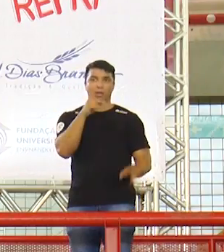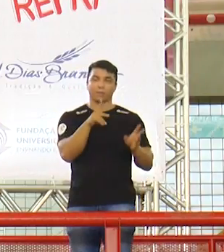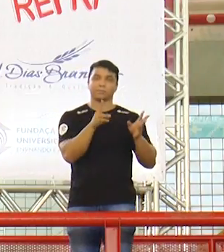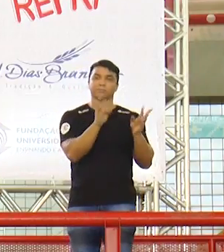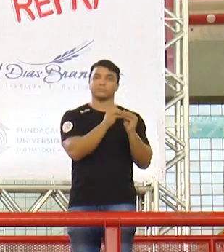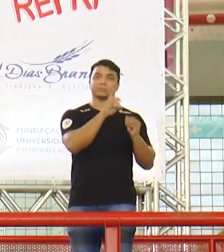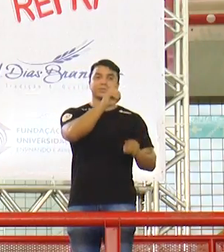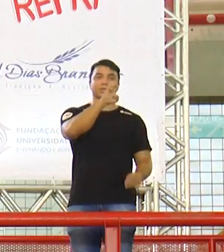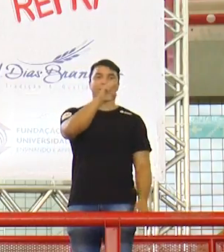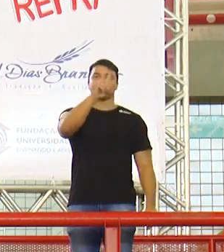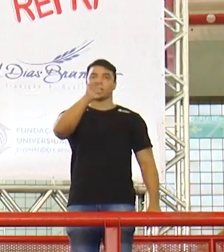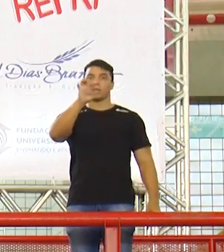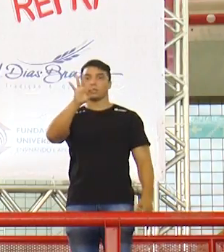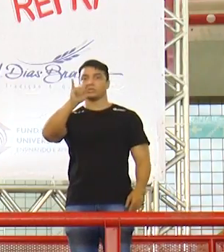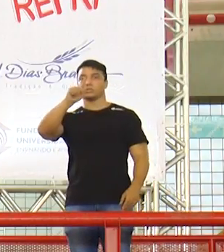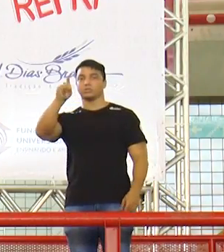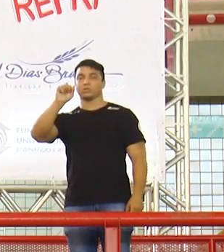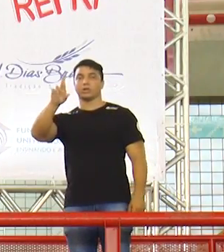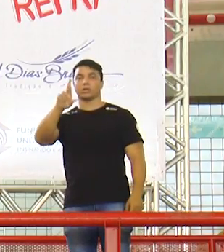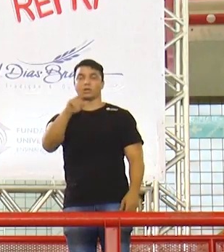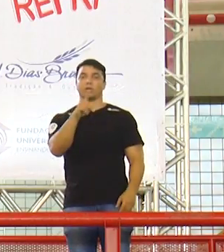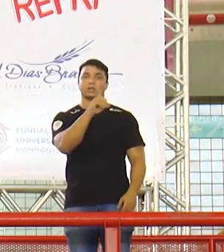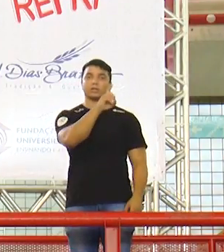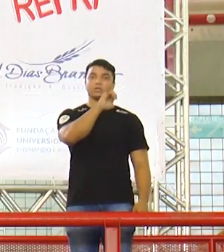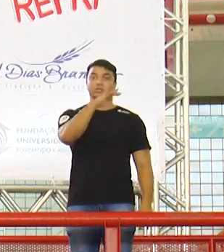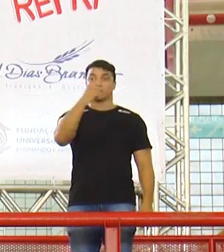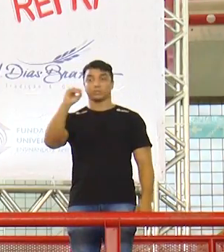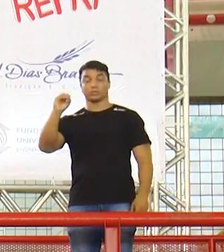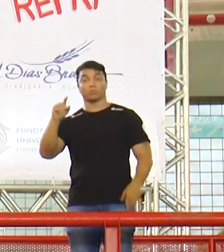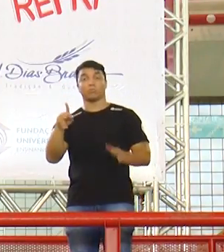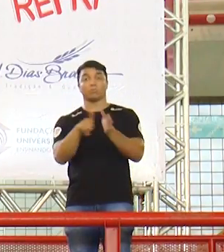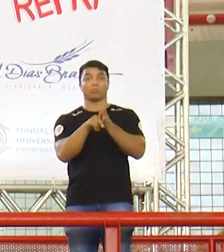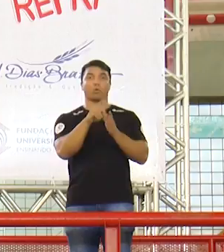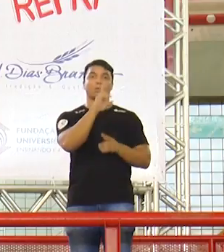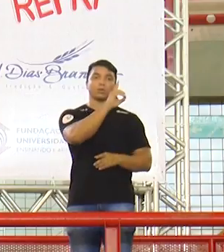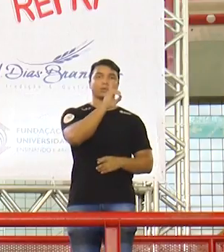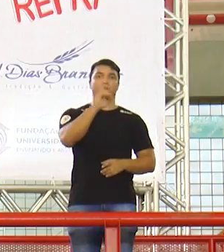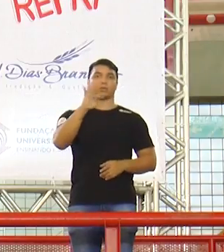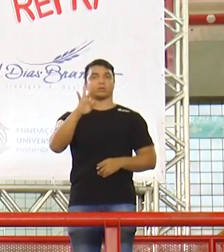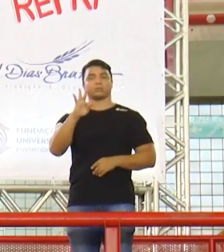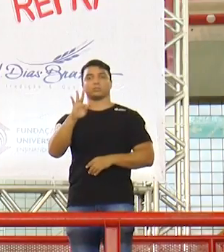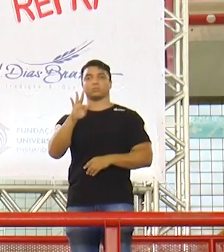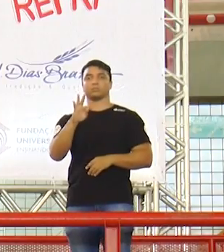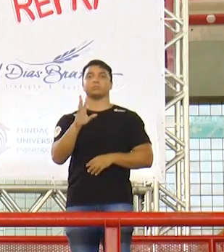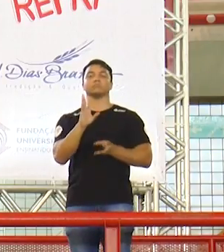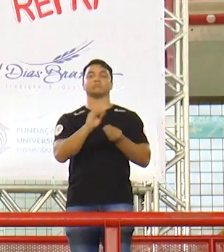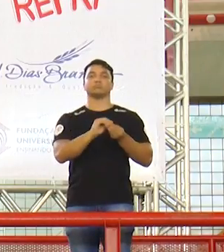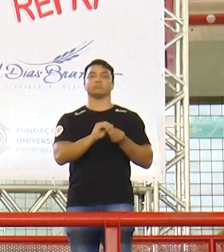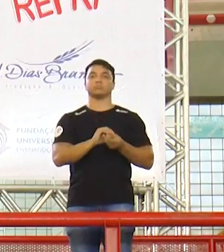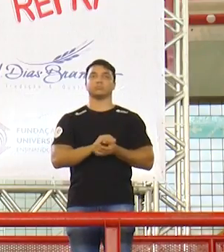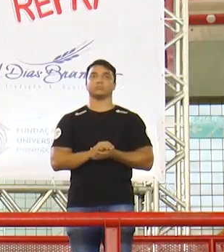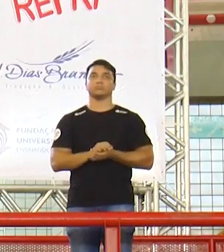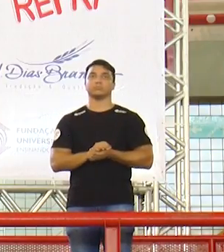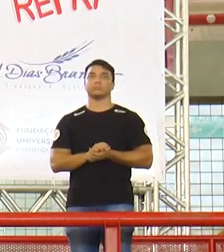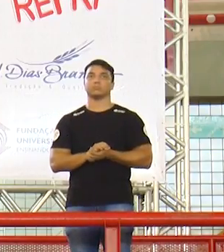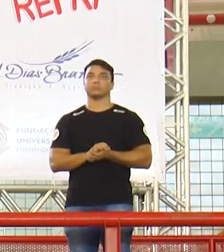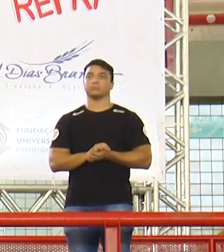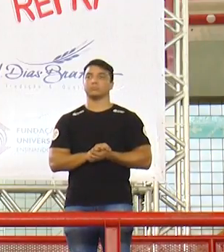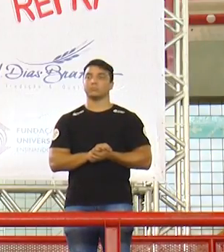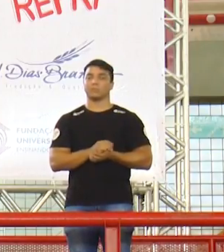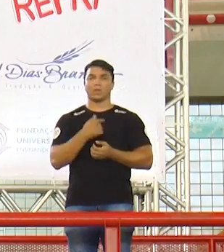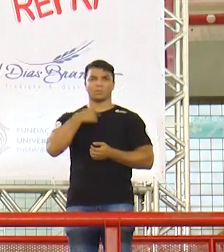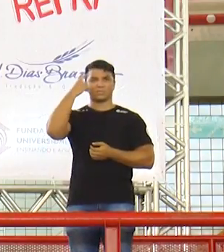palavra dedetizar, dedetização, vem da sigla DDT. O professor pensava que